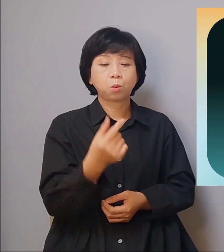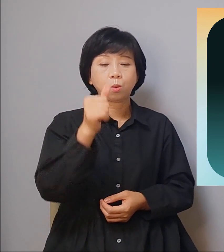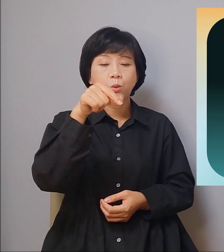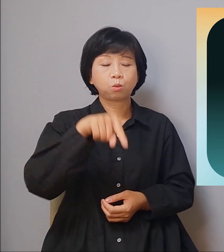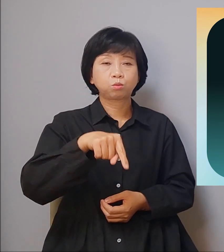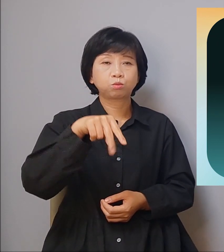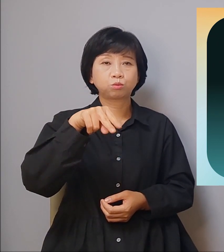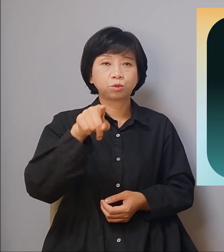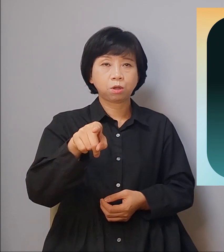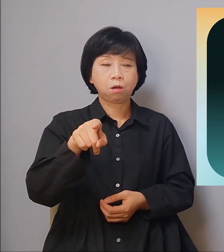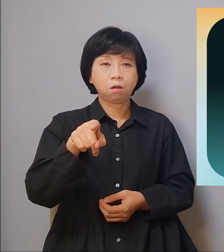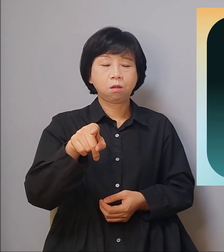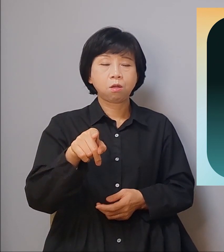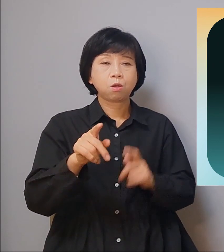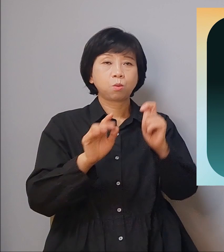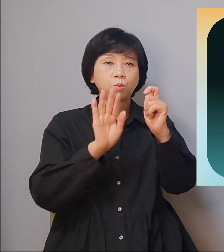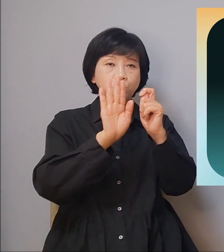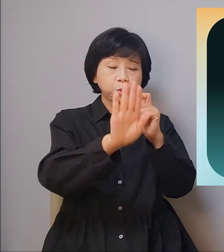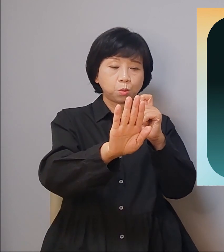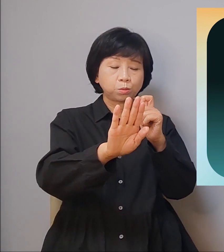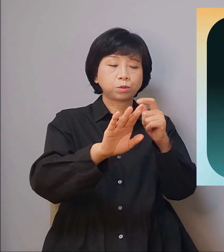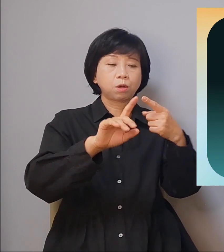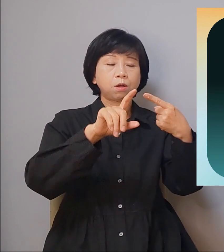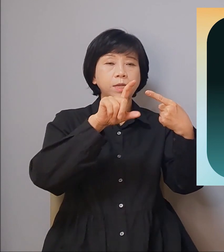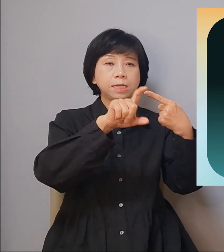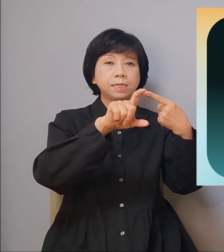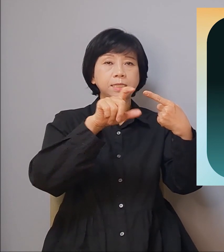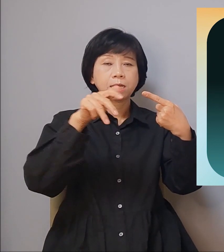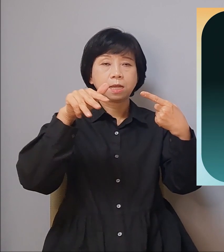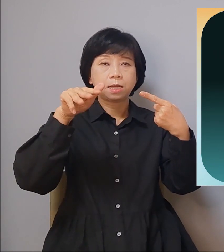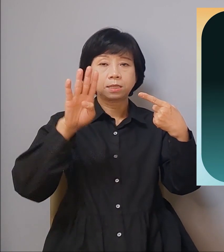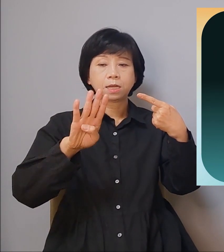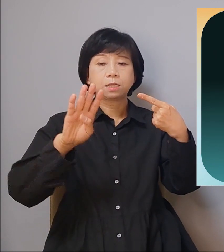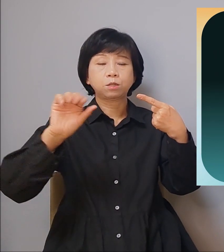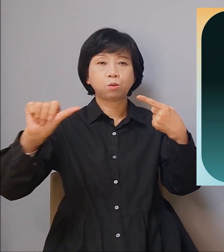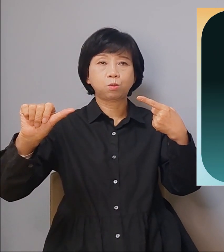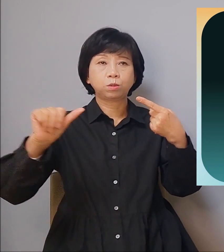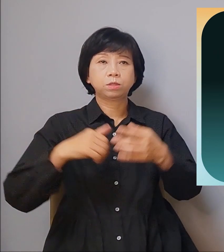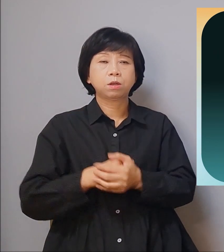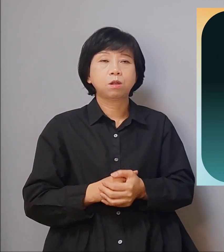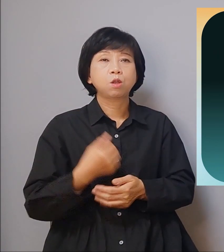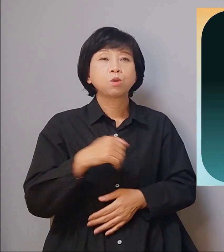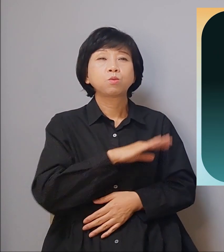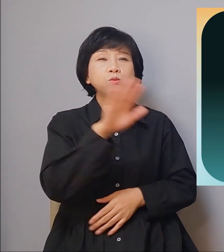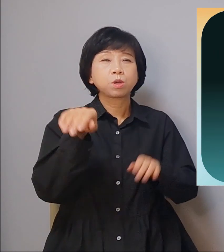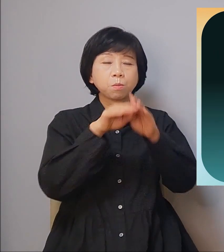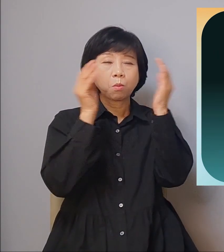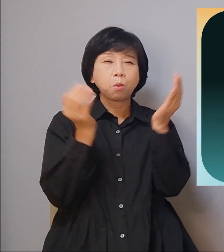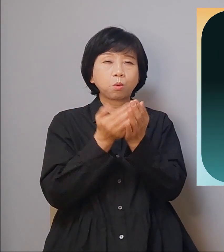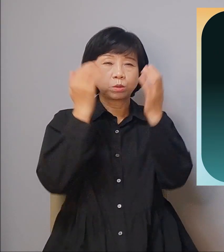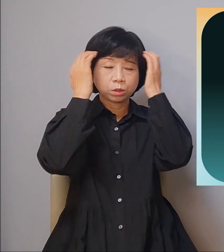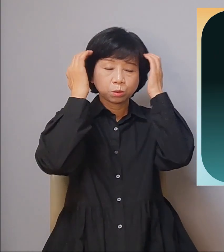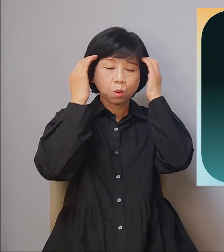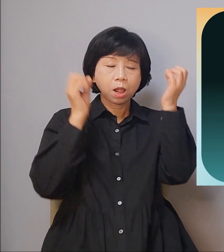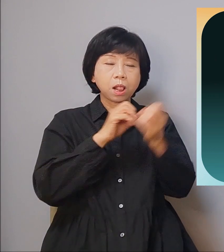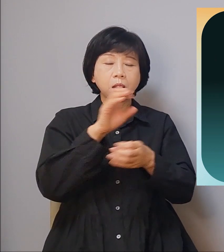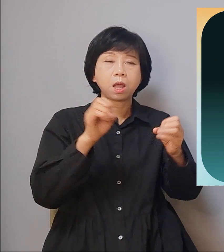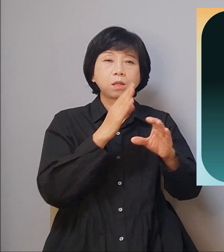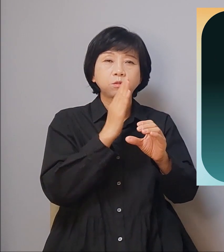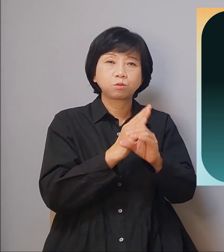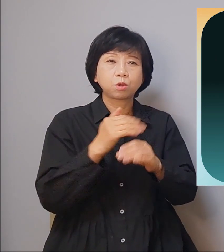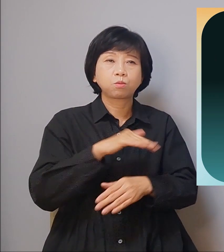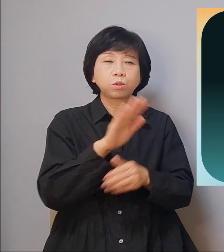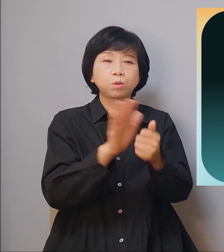은혜 받으실 하나님의 말씀 고린도후서 1장 4절 5절 같이 읽어보겠습니다. 우리의 모든 환난 중에서